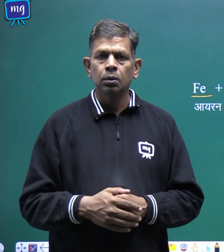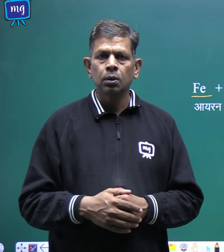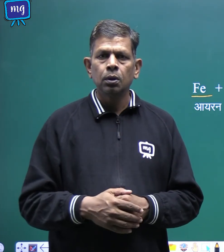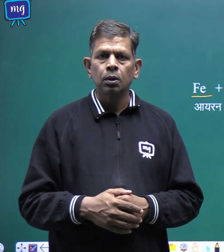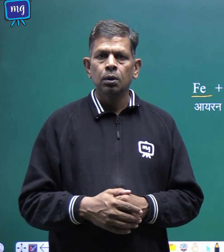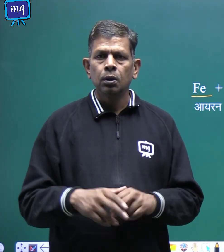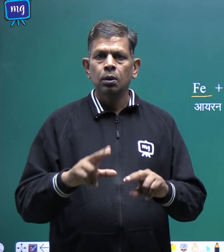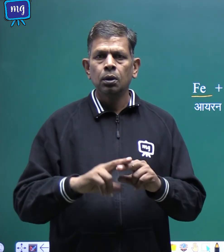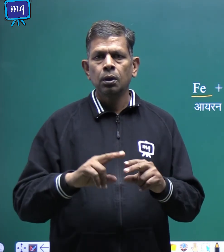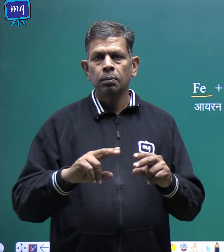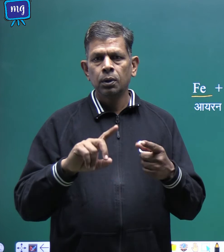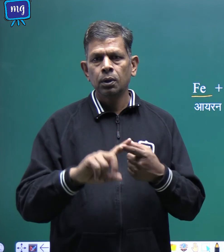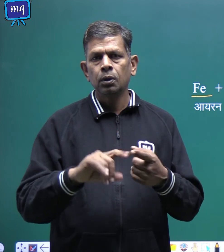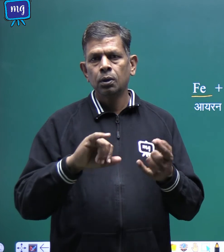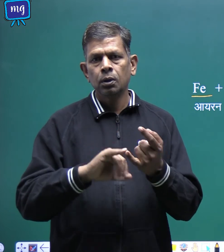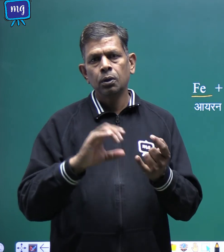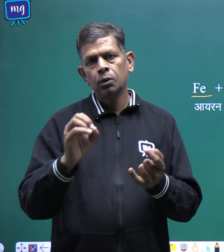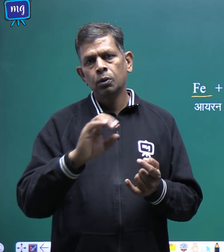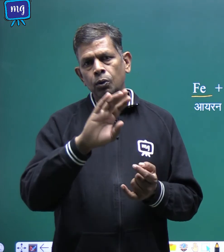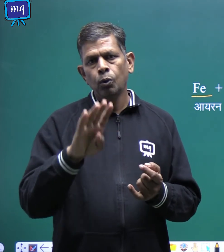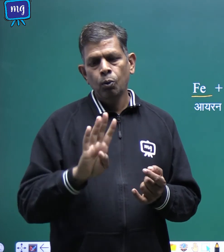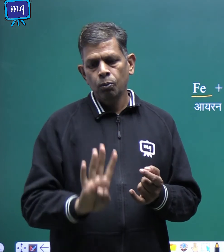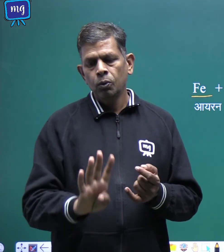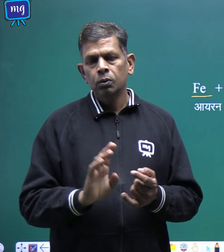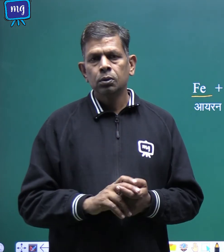आयरन सल्फेट FeSO4